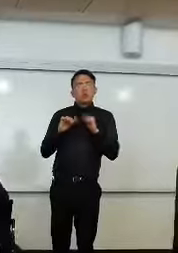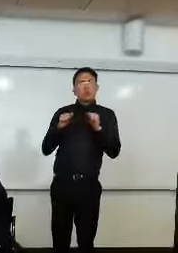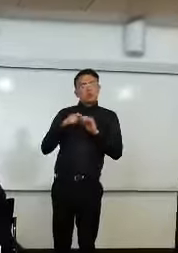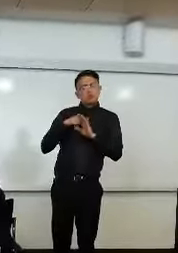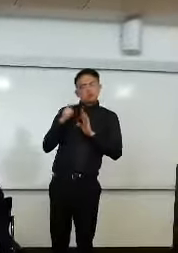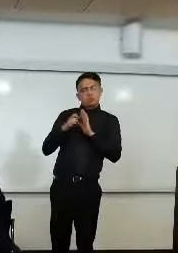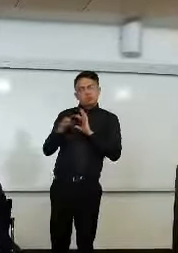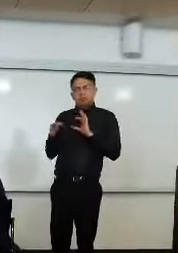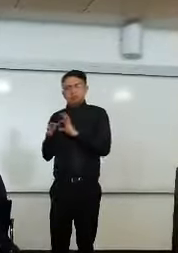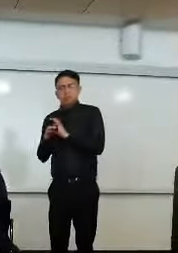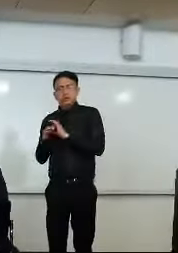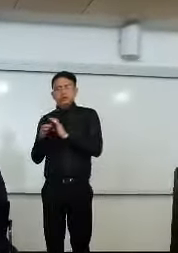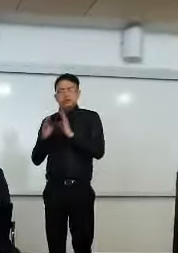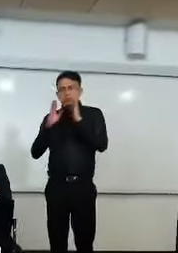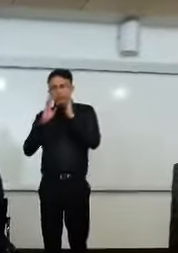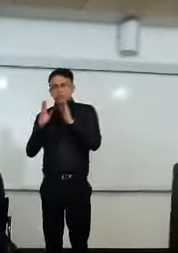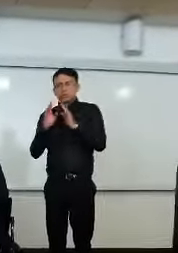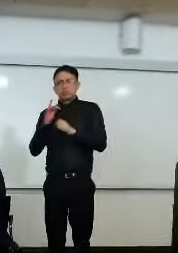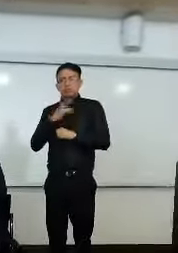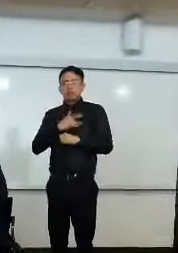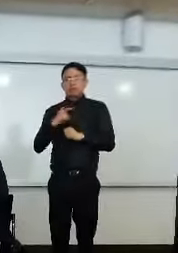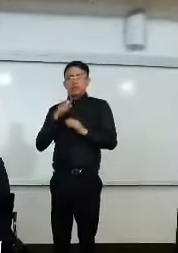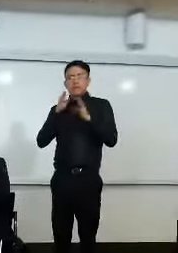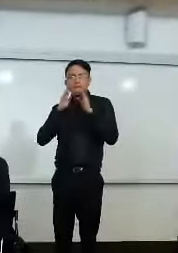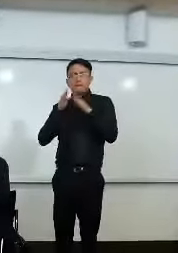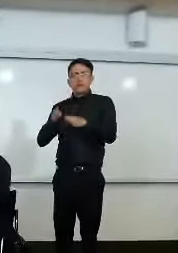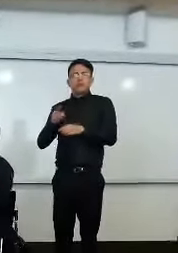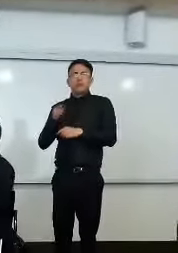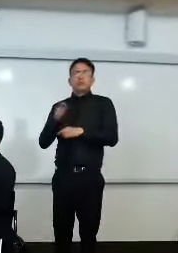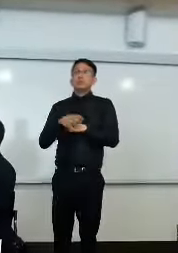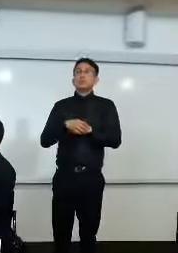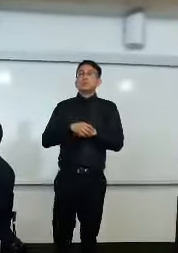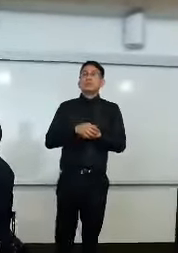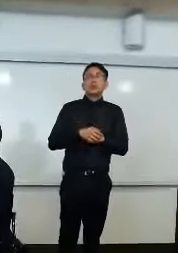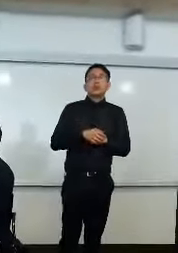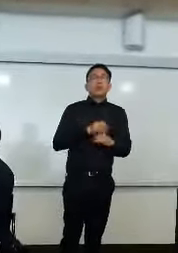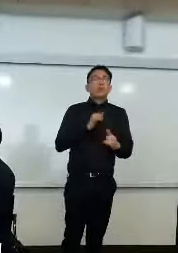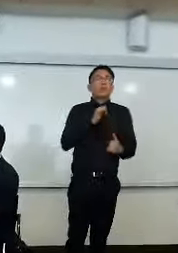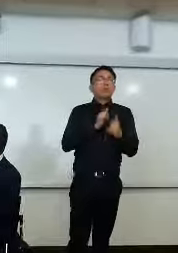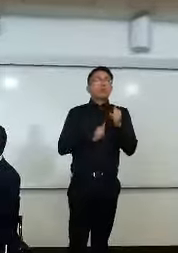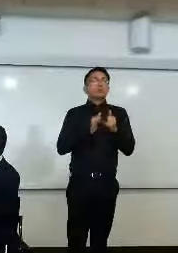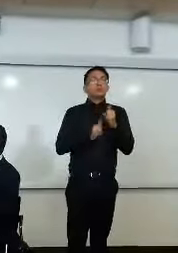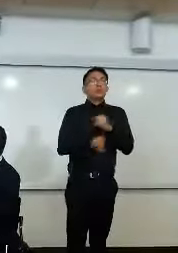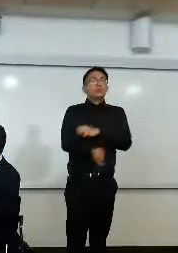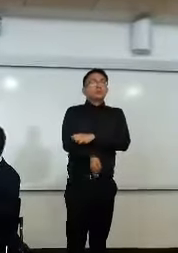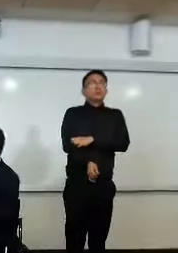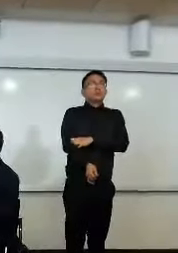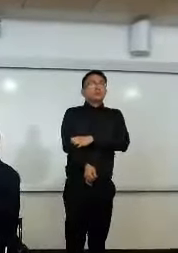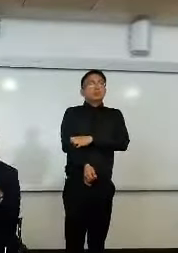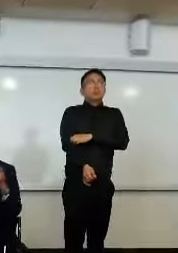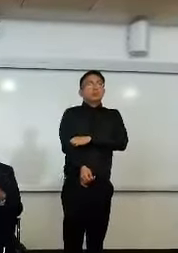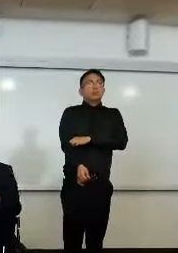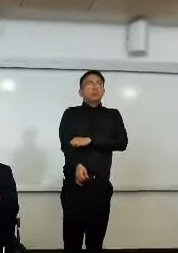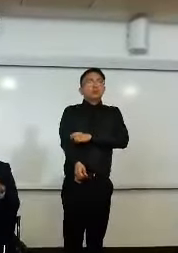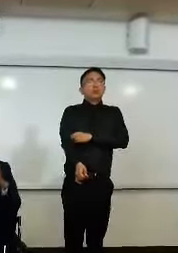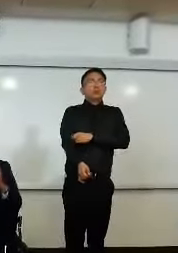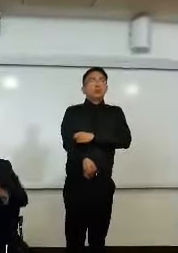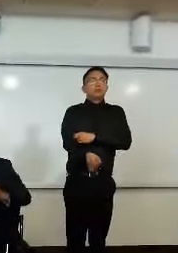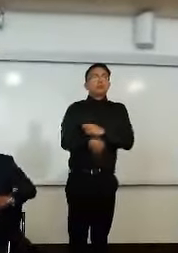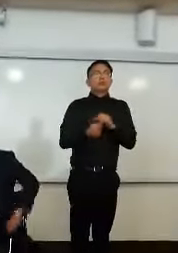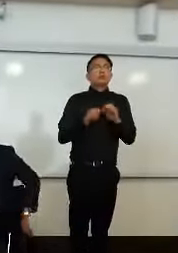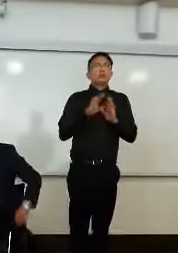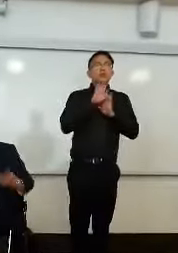que cuenta con un servicio específico. Y finalmente van a encontrar en el capítulo sexto pues, las disposiciones finales